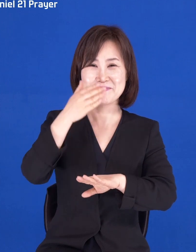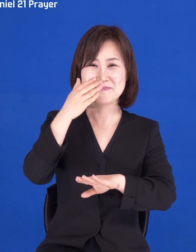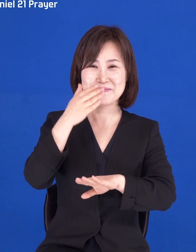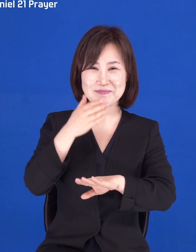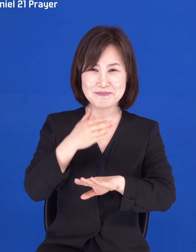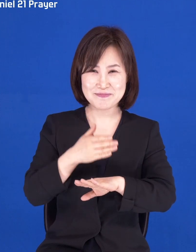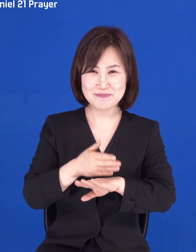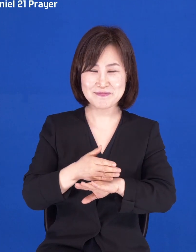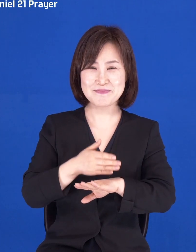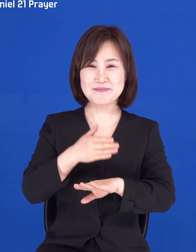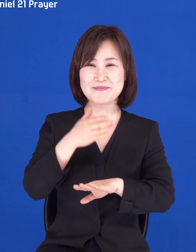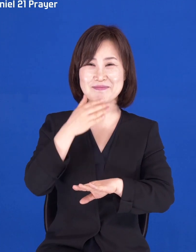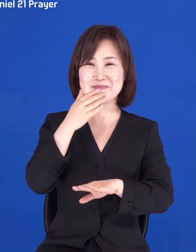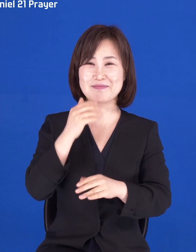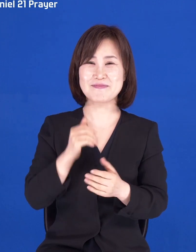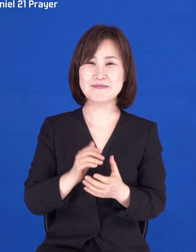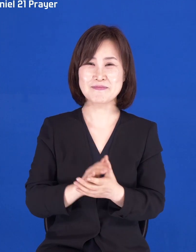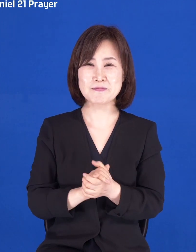연설하오.